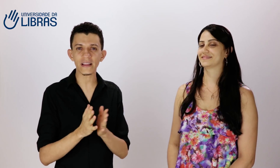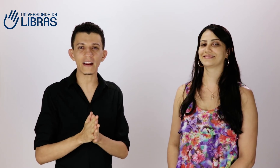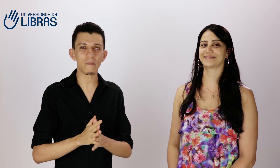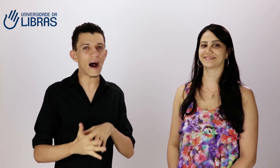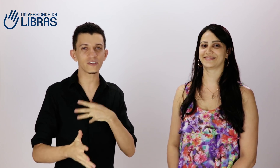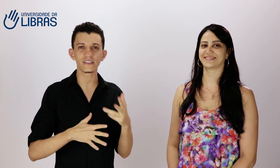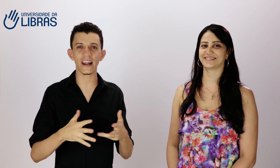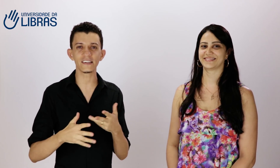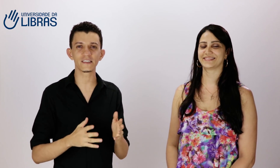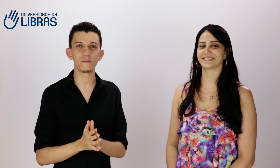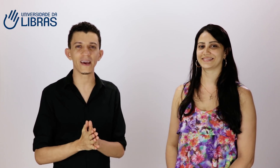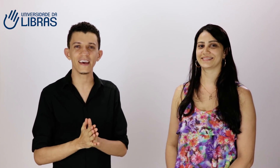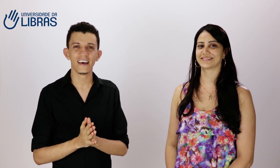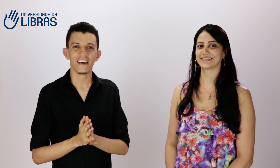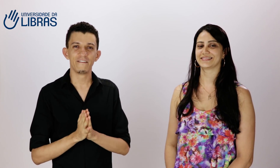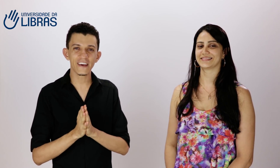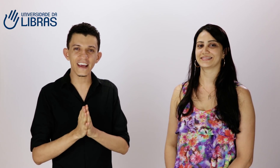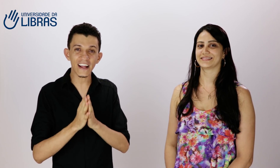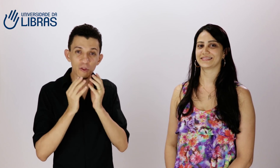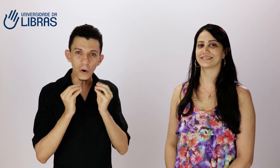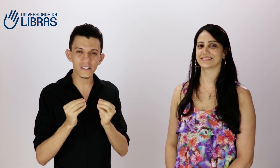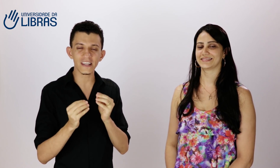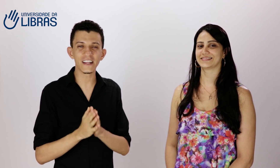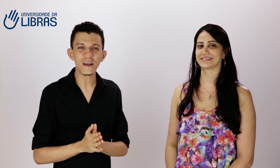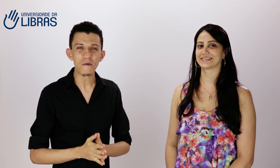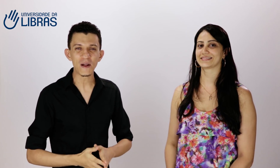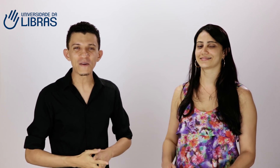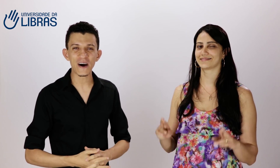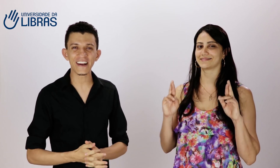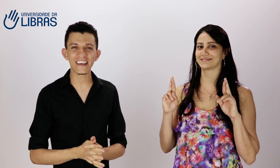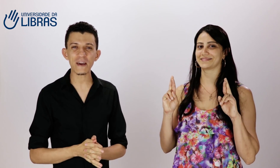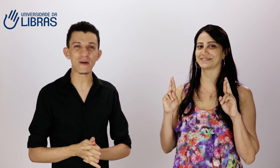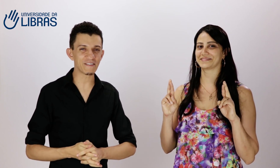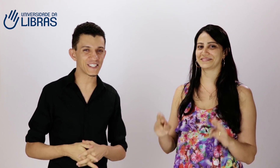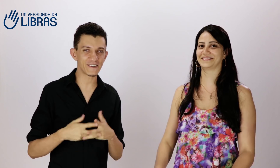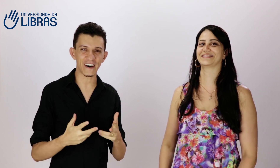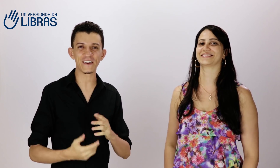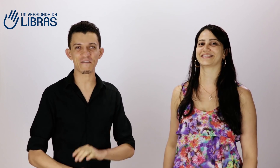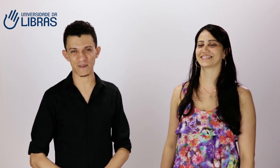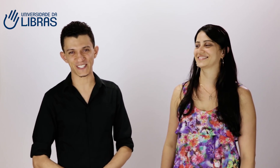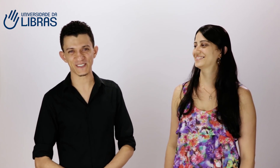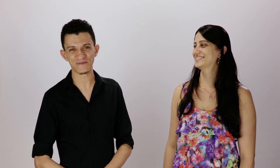comentário abaixo, interage também. Fique aí na torcida pela Luana, que em breve a gente se fala novamente.